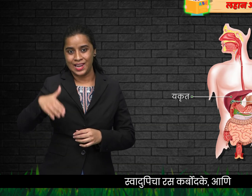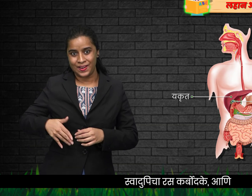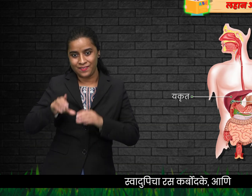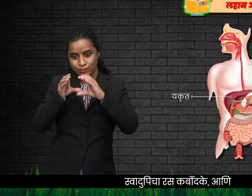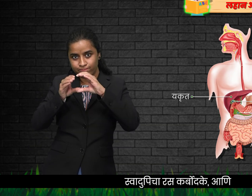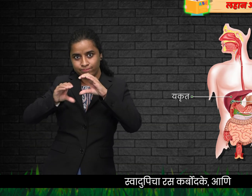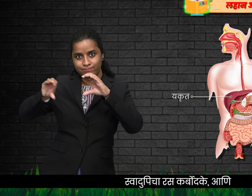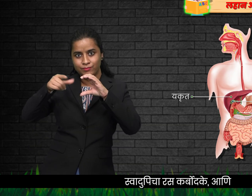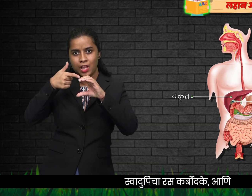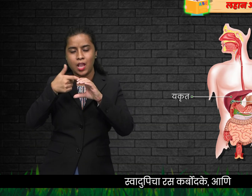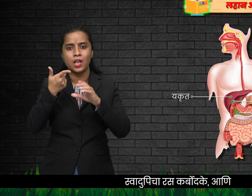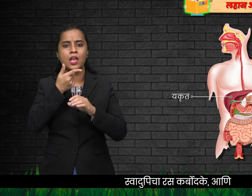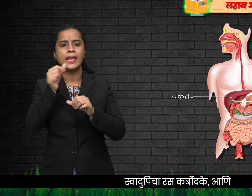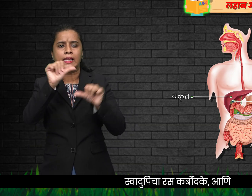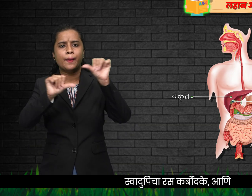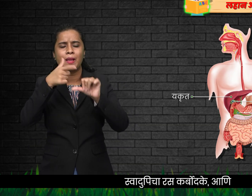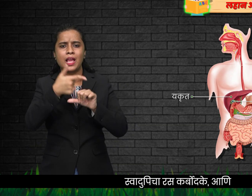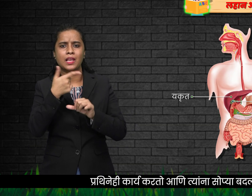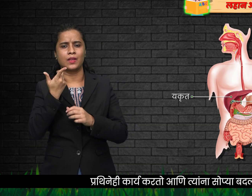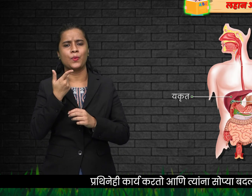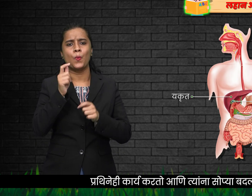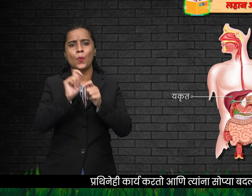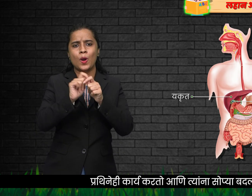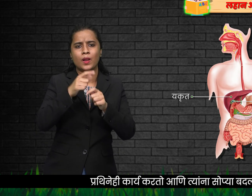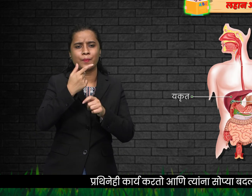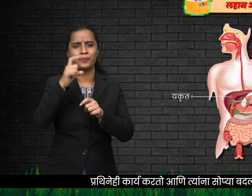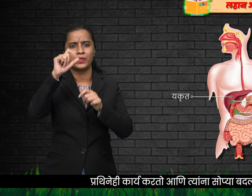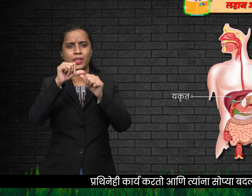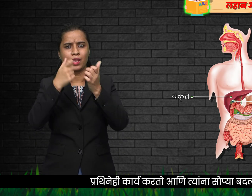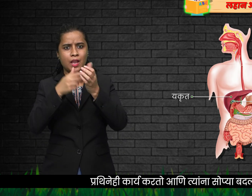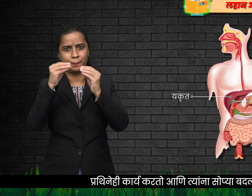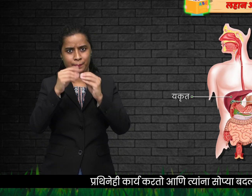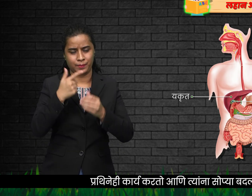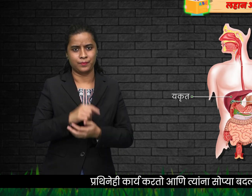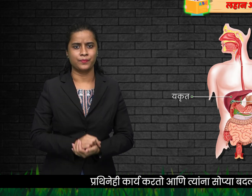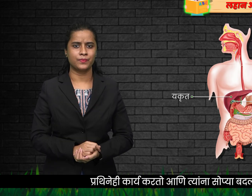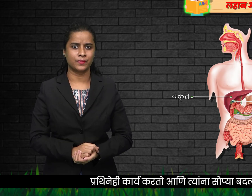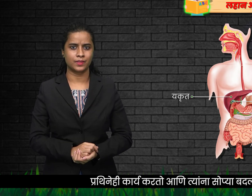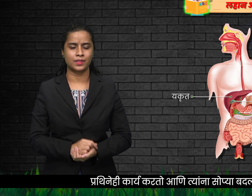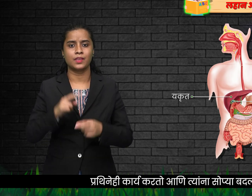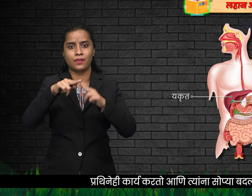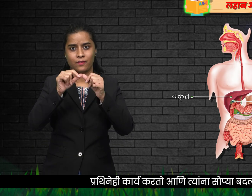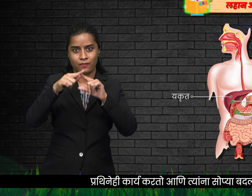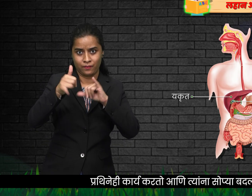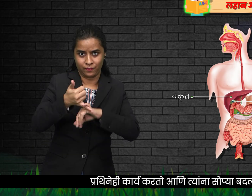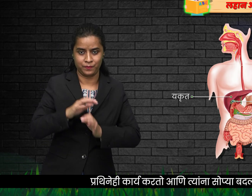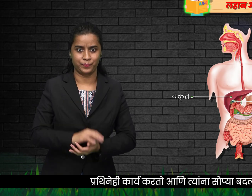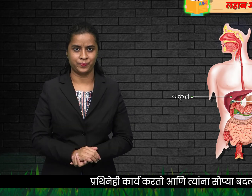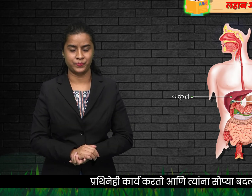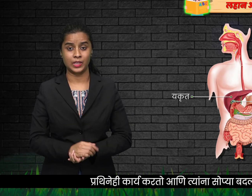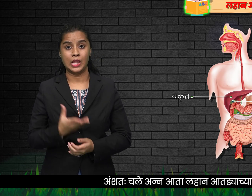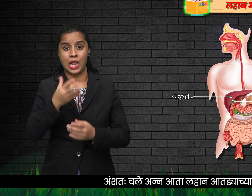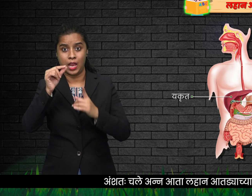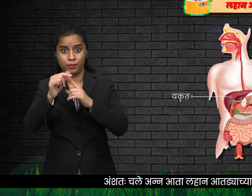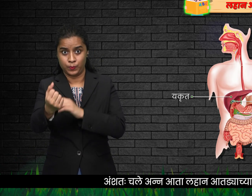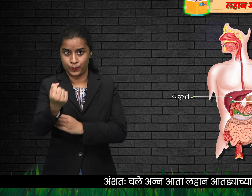स्वादुपिंड रस कर्बोदके आणि प्रथिनेही कार्य करते आणि त्यांना सोप्या रूपांमध्ये